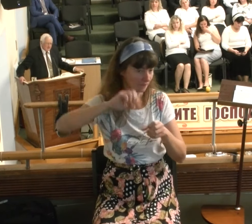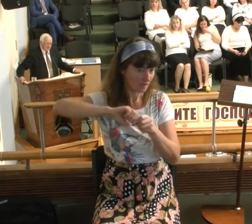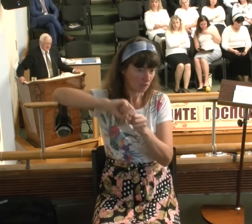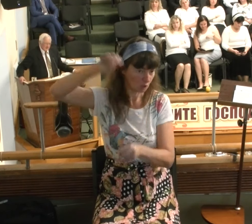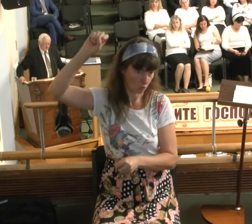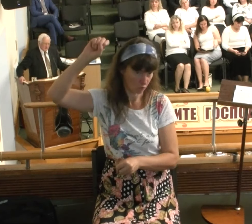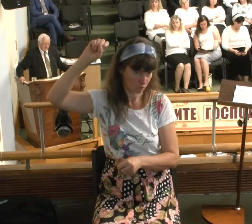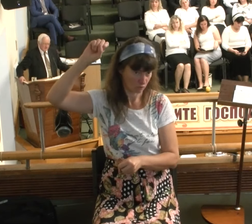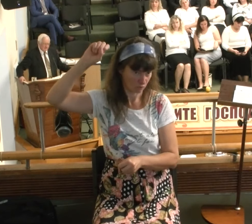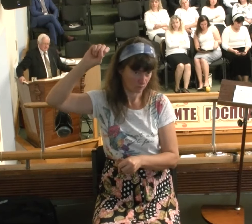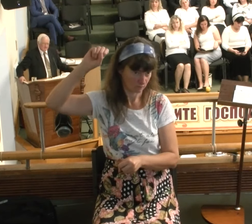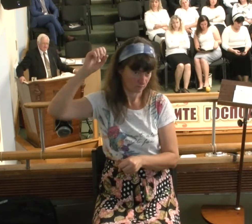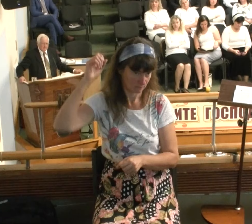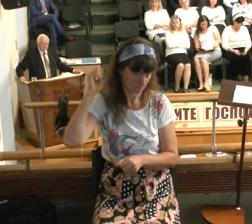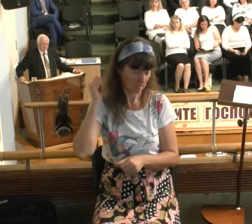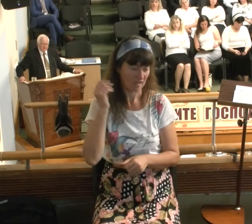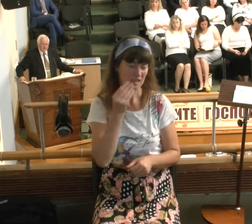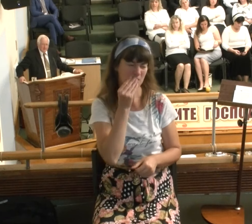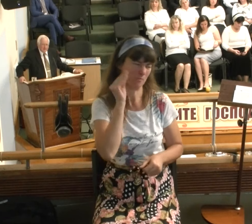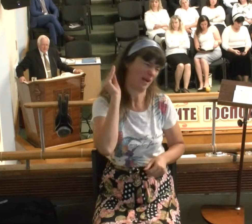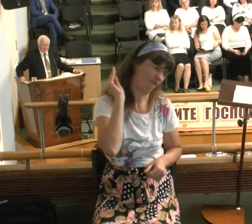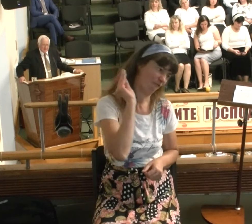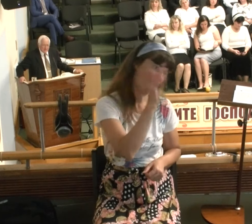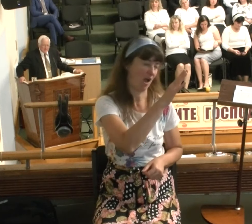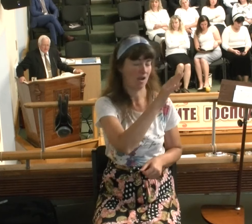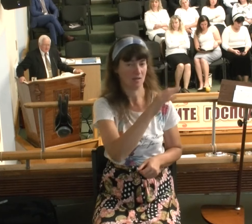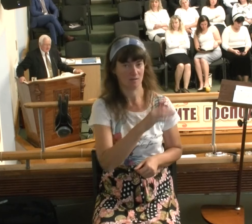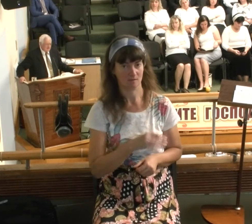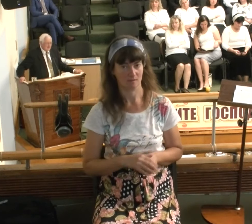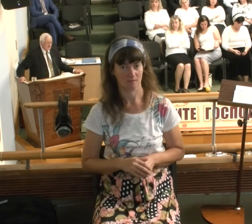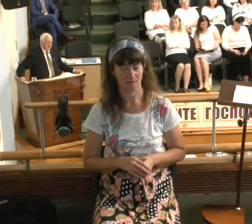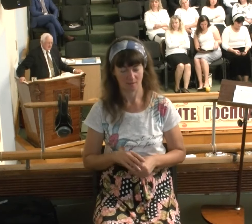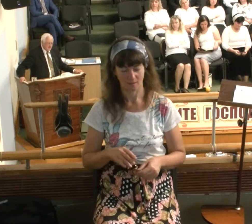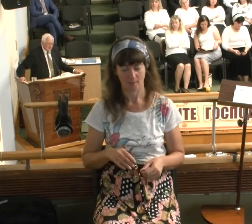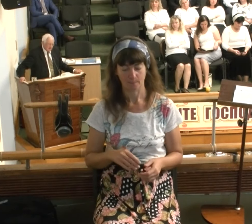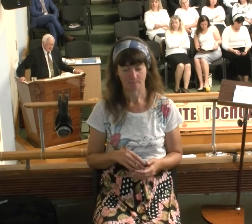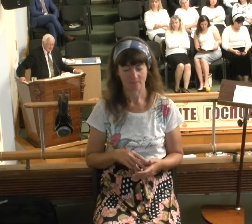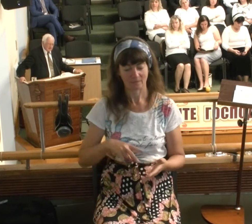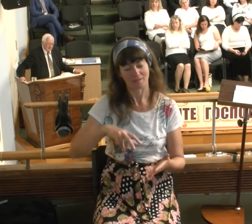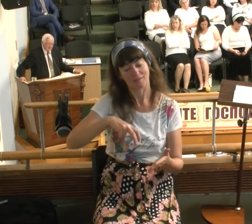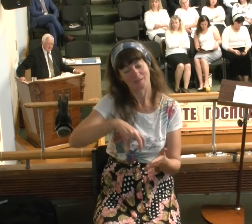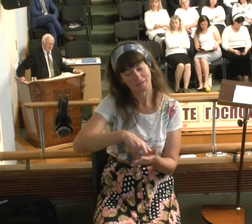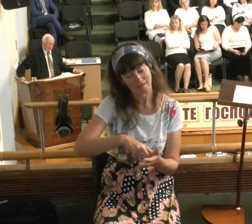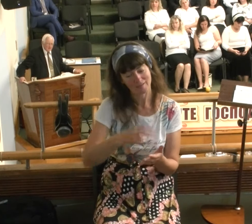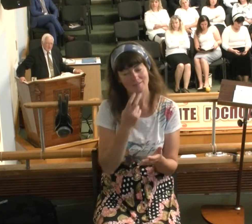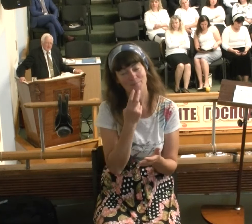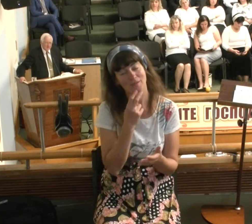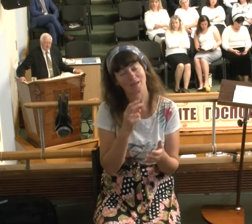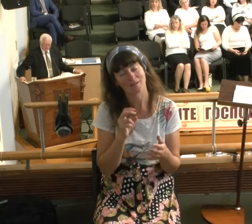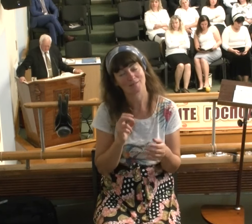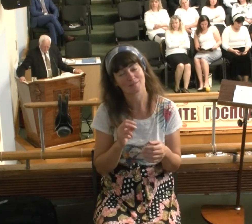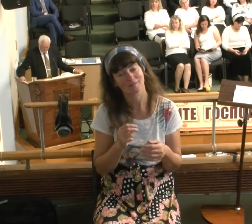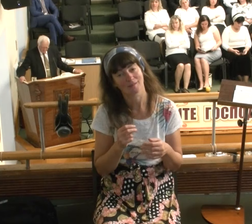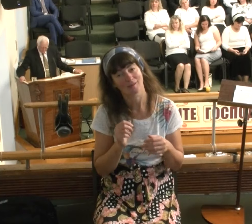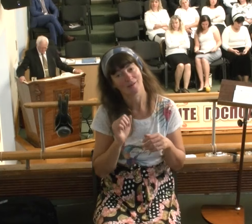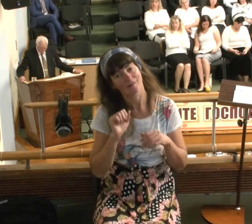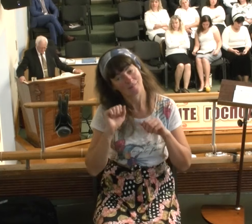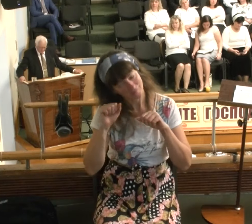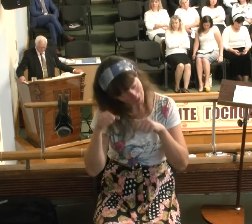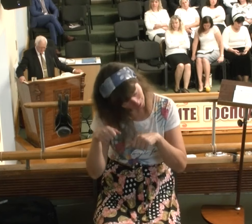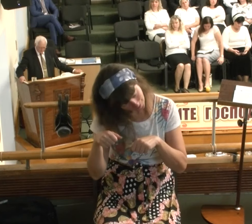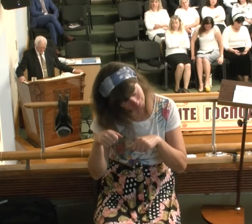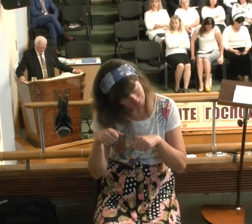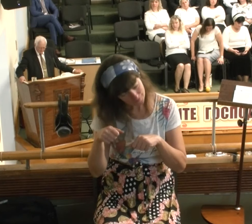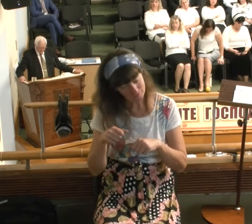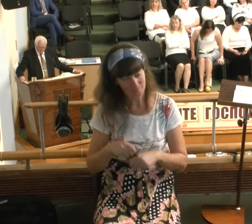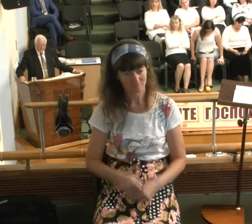и плевали на него, и становясь на колени, кланялись ему.